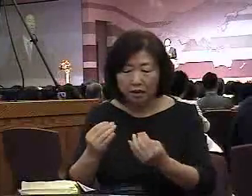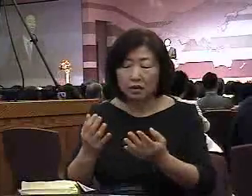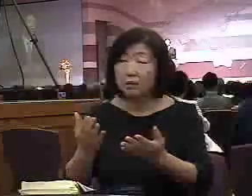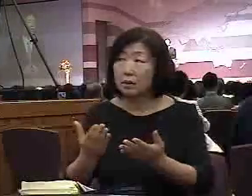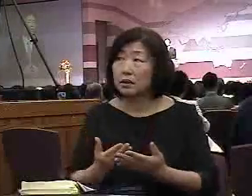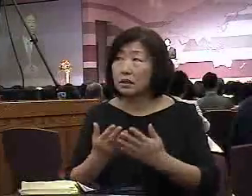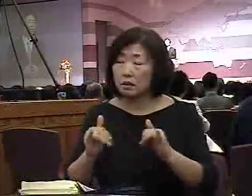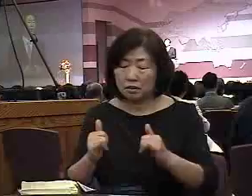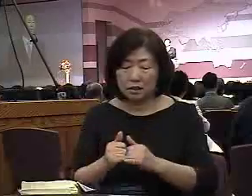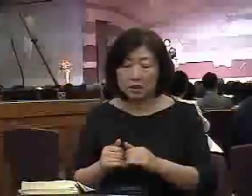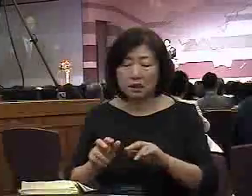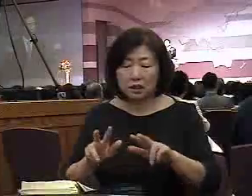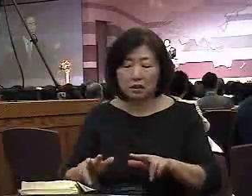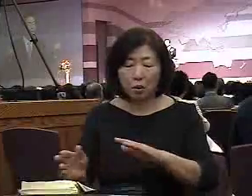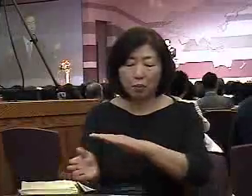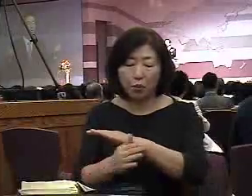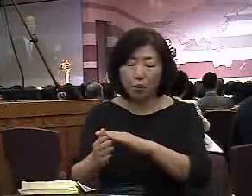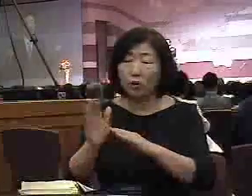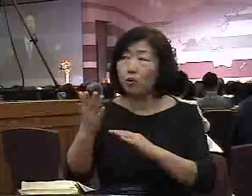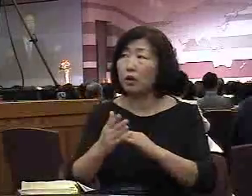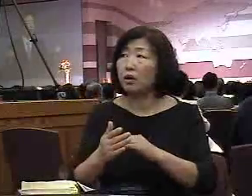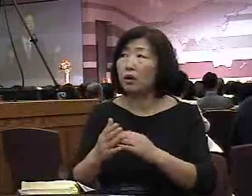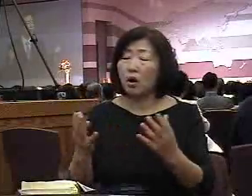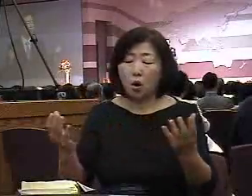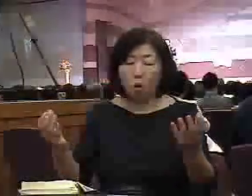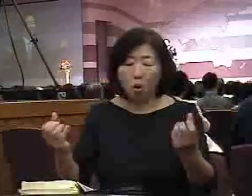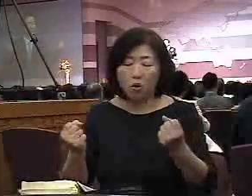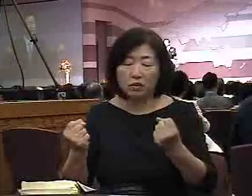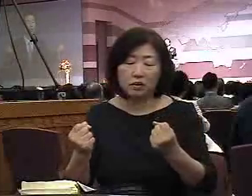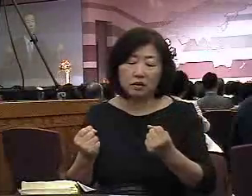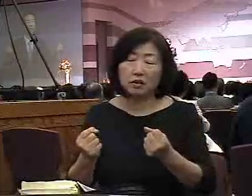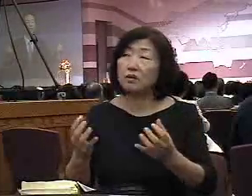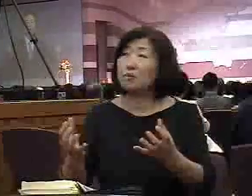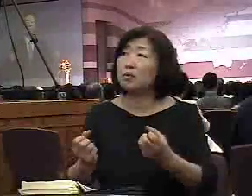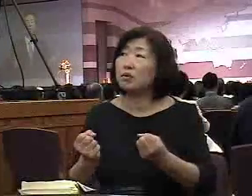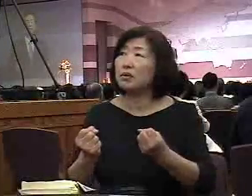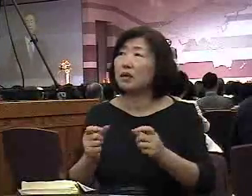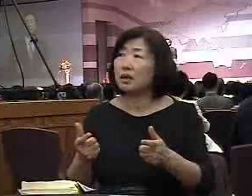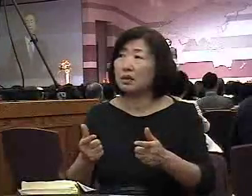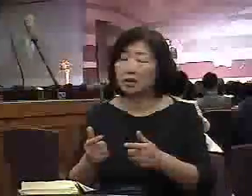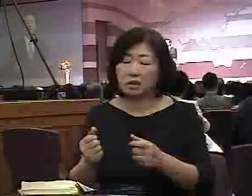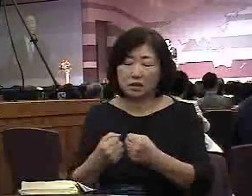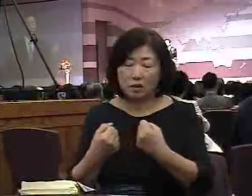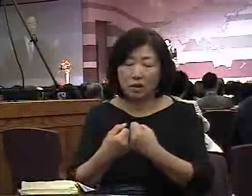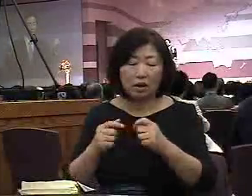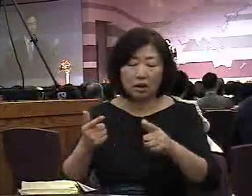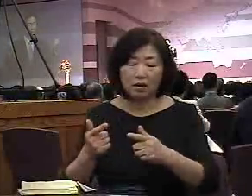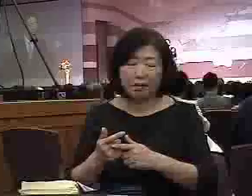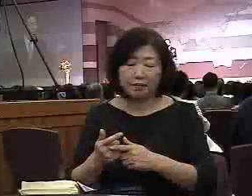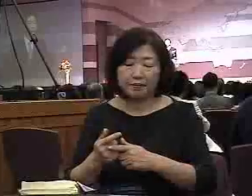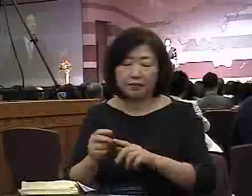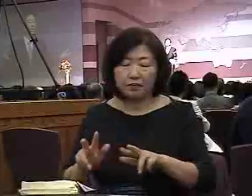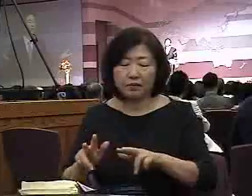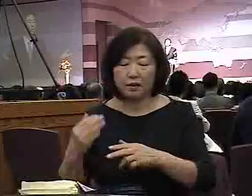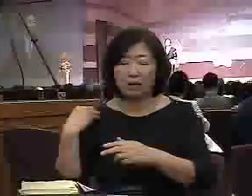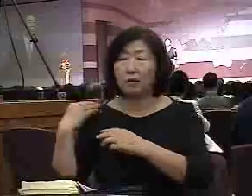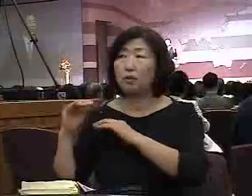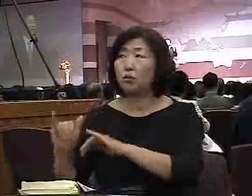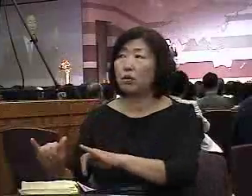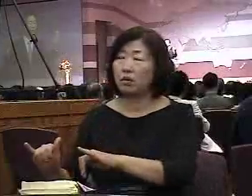비워야 될 때라는 거예요. 움켜진 손 하나도 움켜지겠다고 막 그냥 싸움을 할 게 아니라 이제는 내려놔야